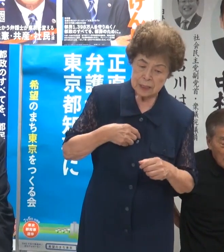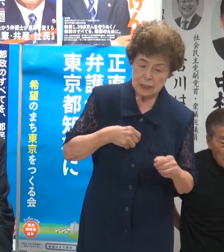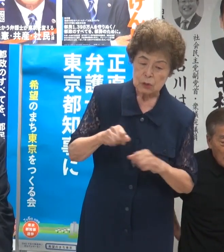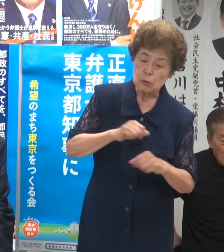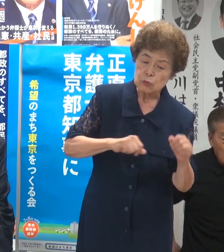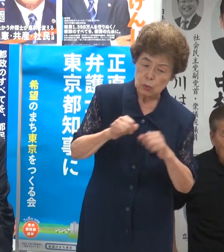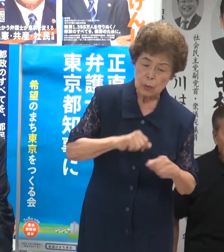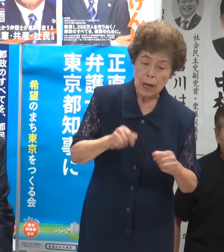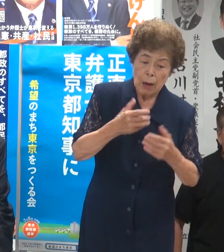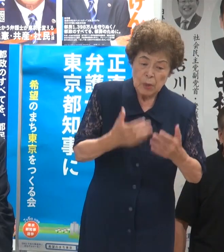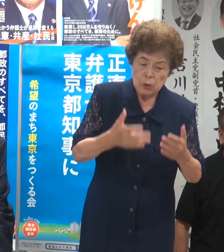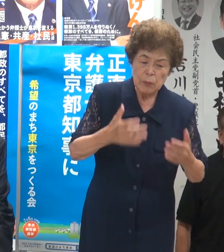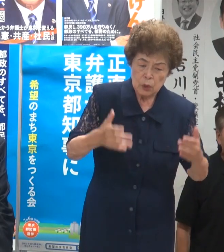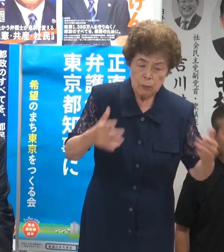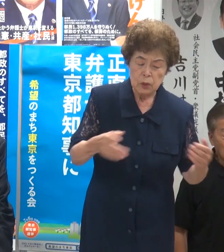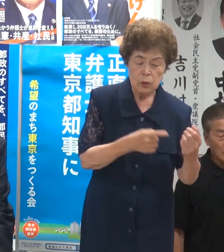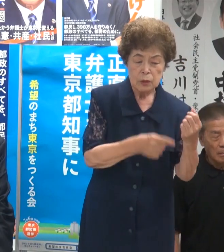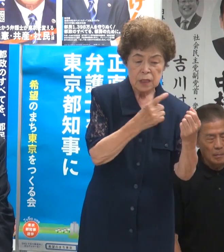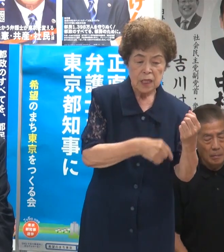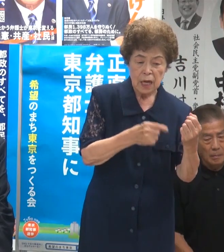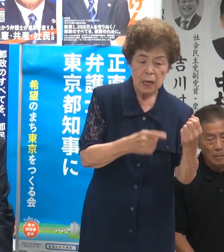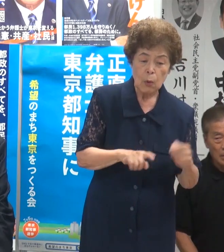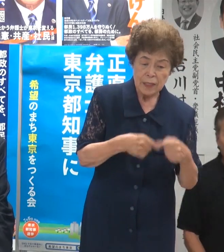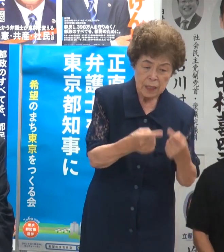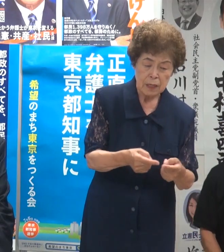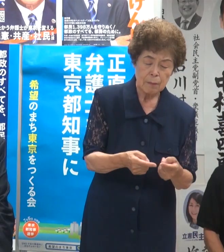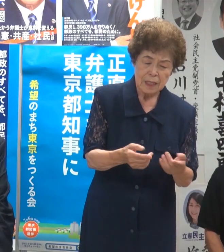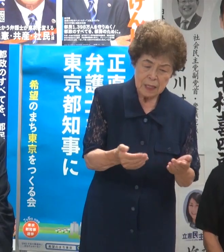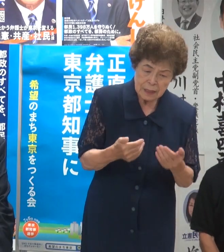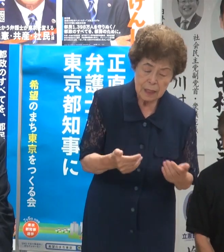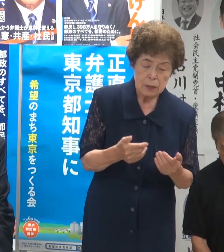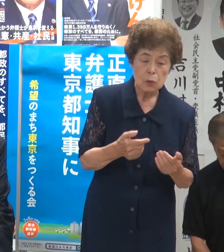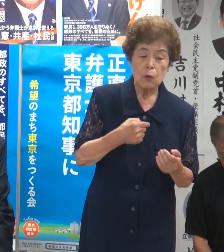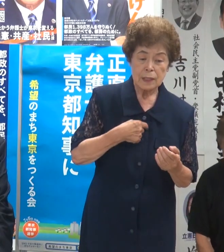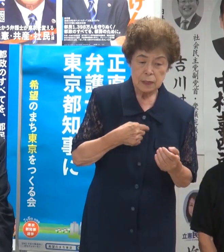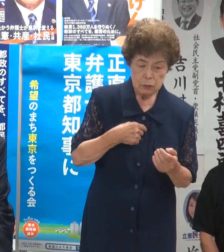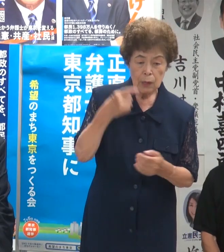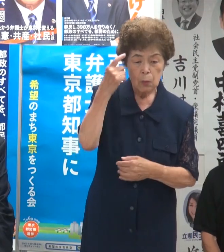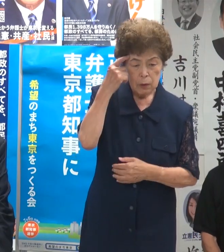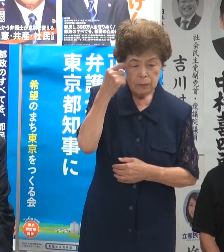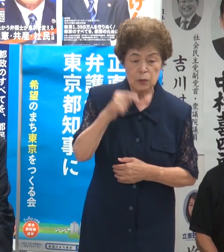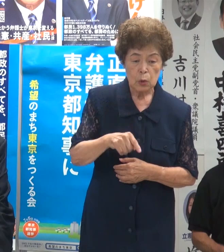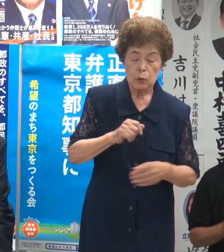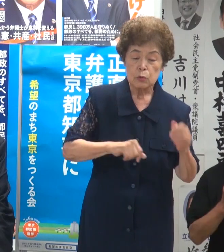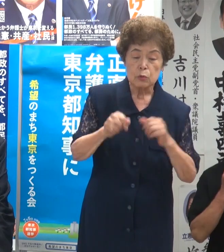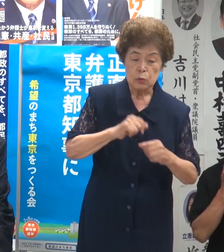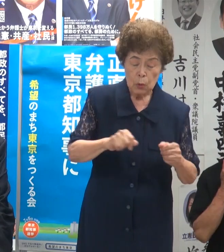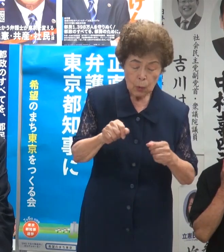ないんじゃないかなとは個人的には思ってます。で、そういう運動が発展するように私も、